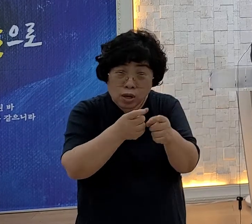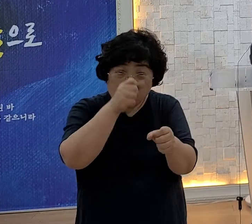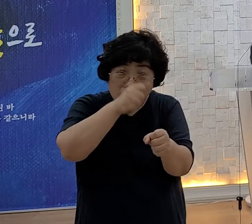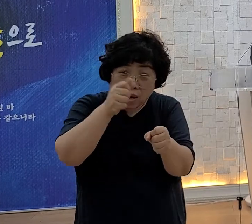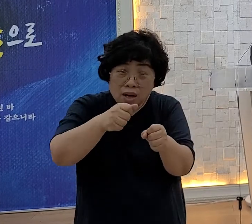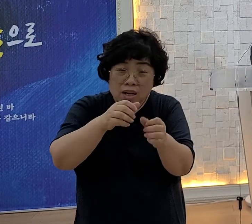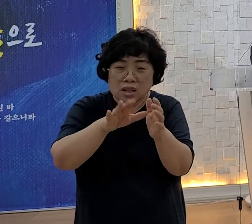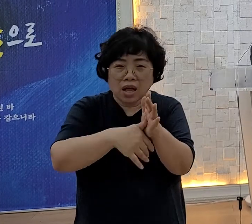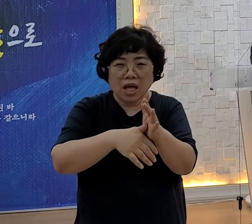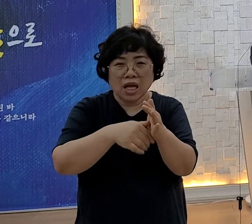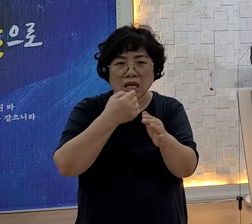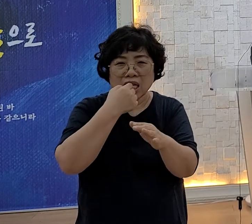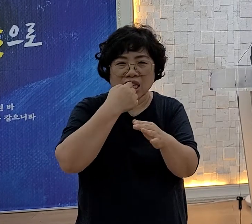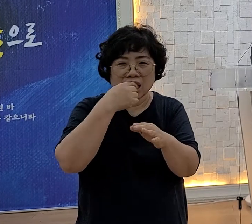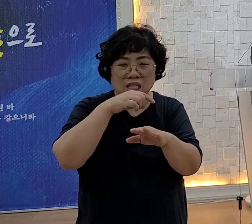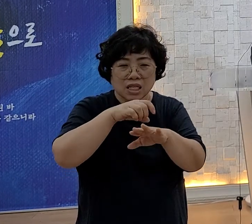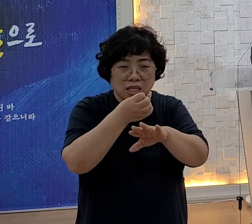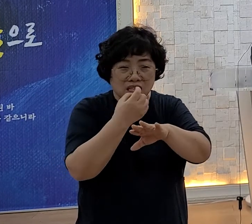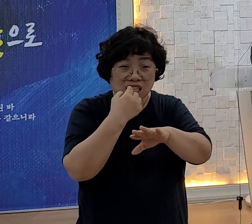금이 나와요. 금.